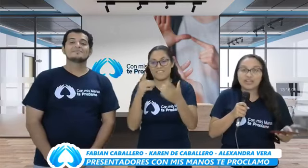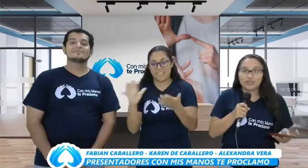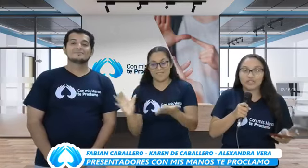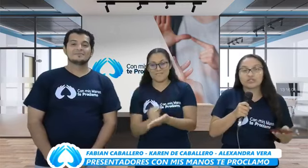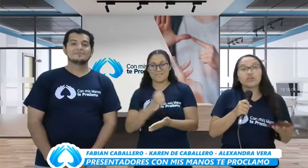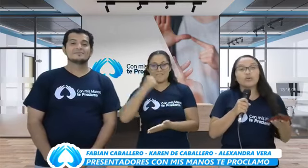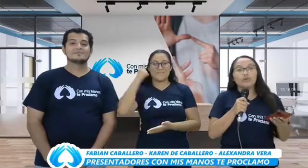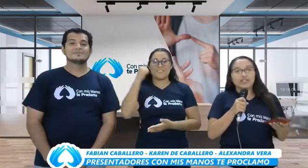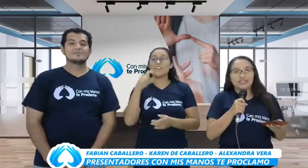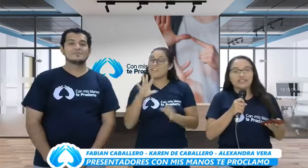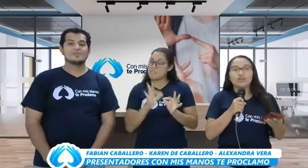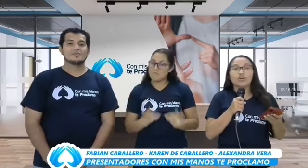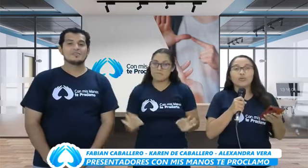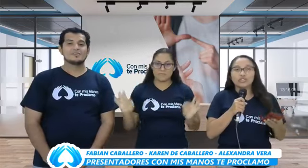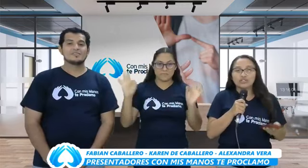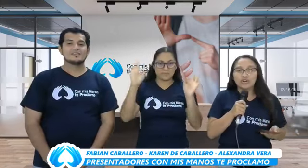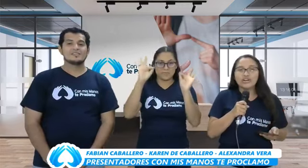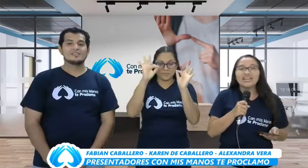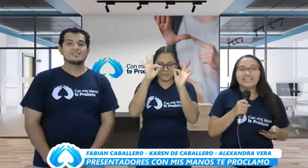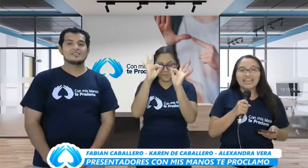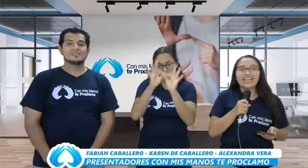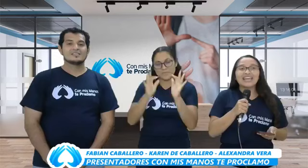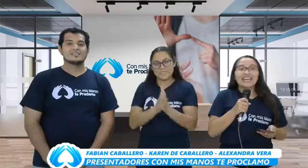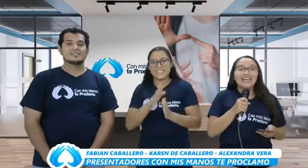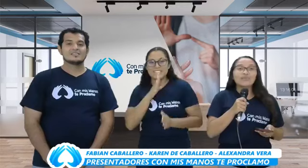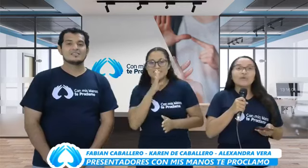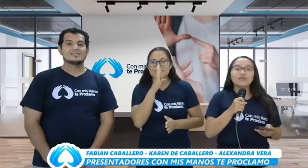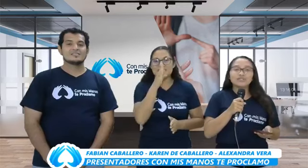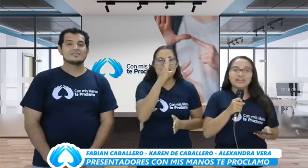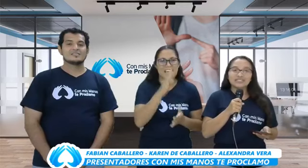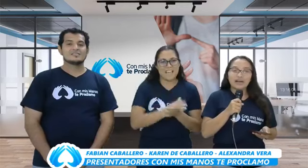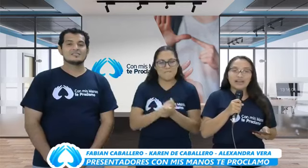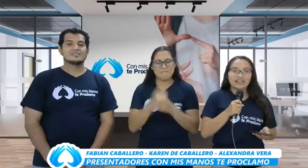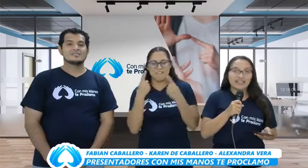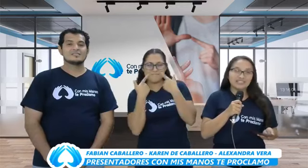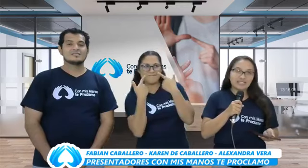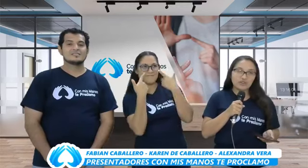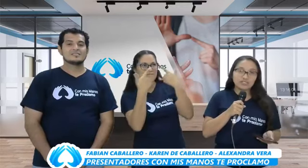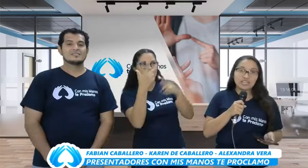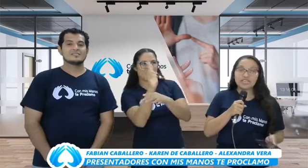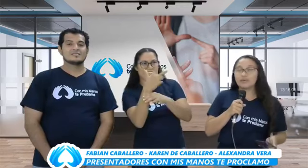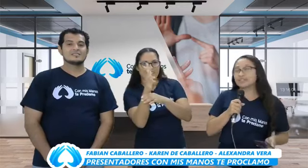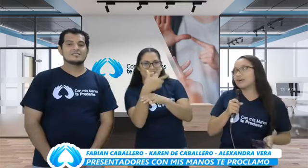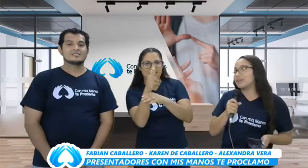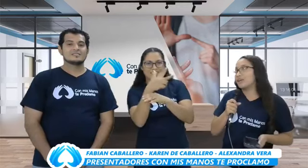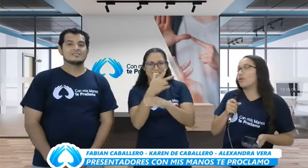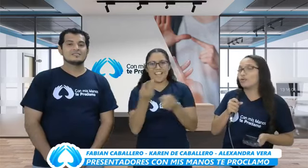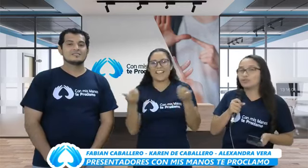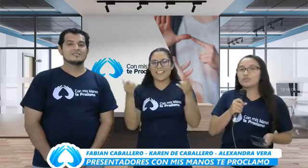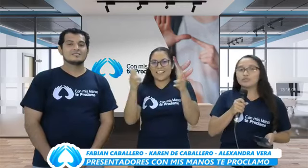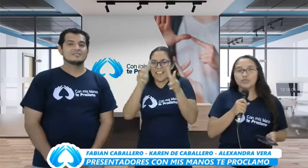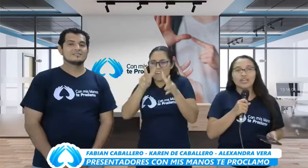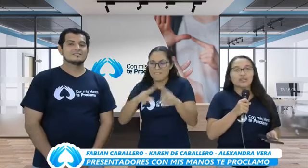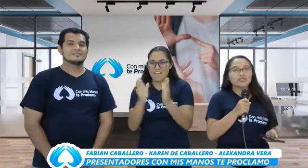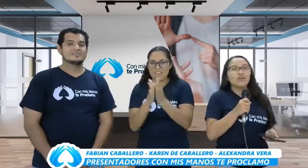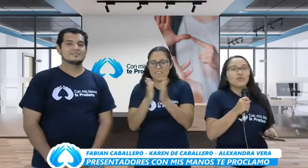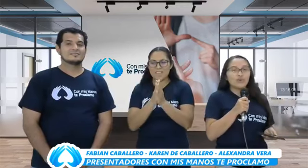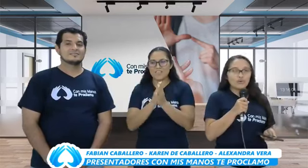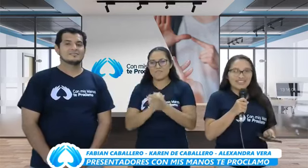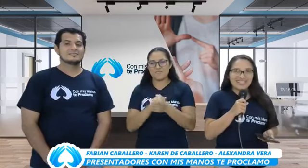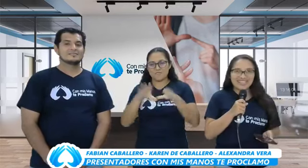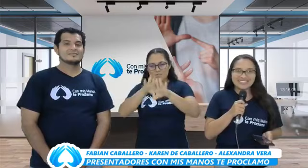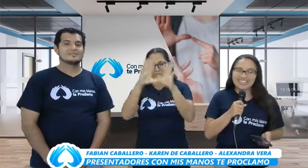el resultado, ¿no? Que eso es lo importante, que eso es lo bonito que hemos visto en esta noche, y pues también en los cultos